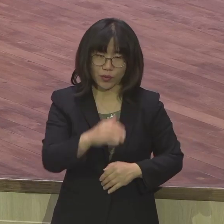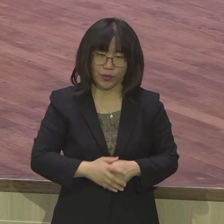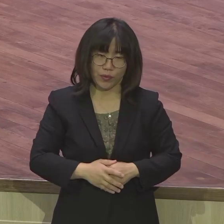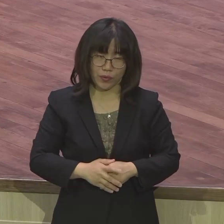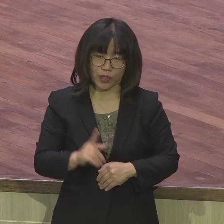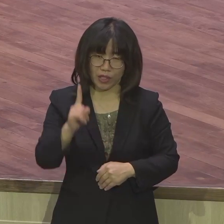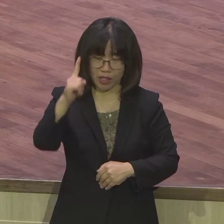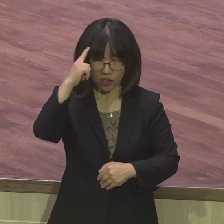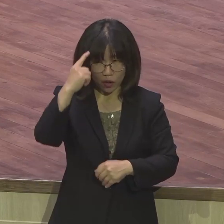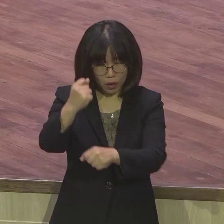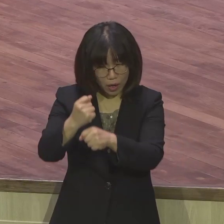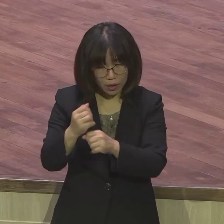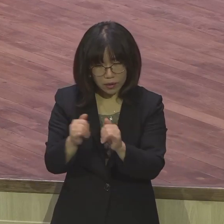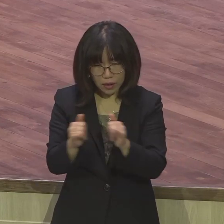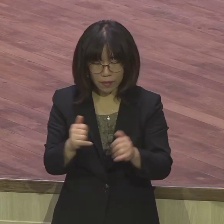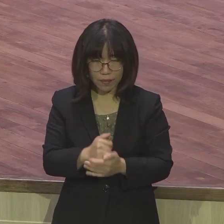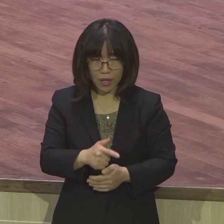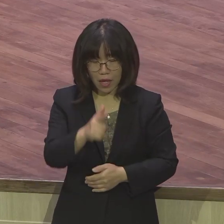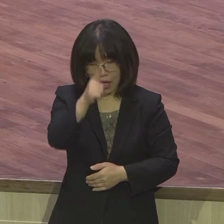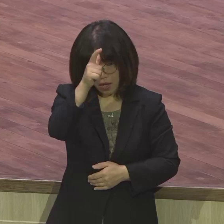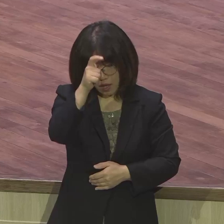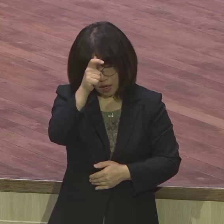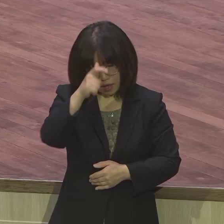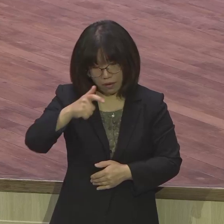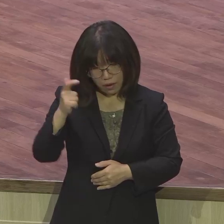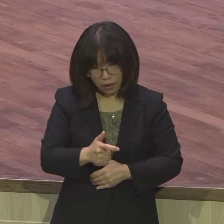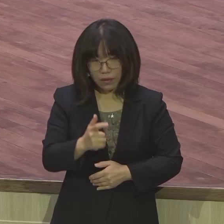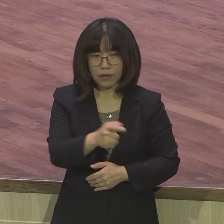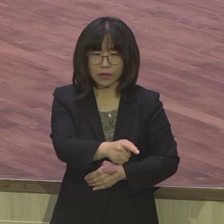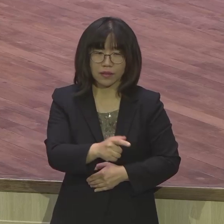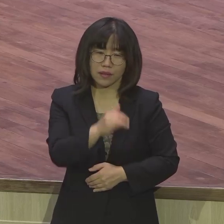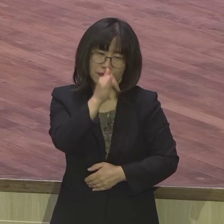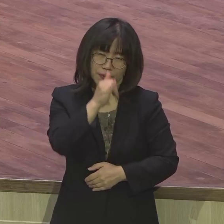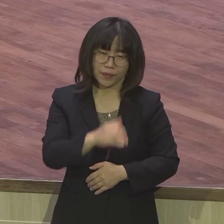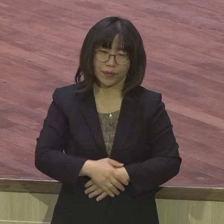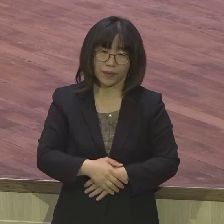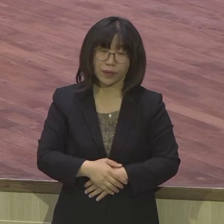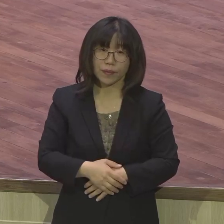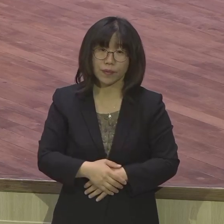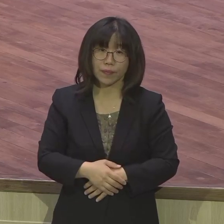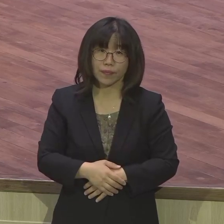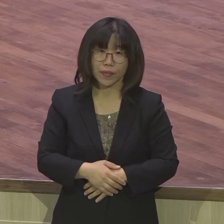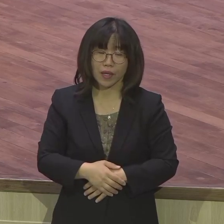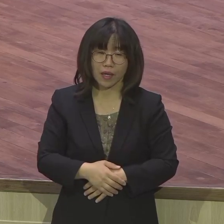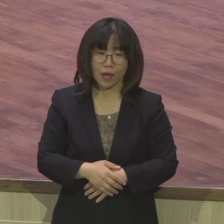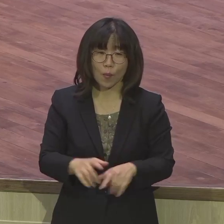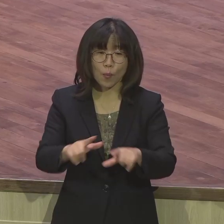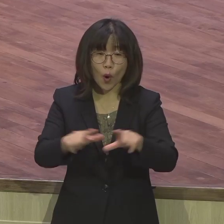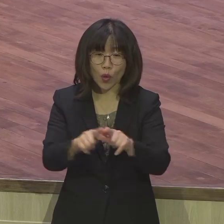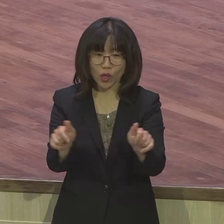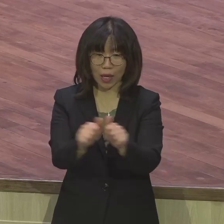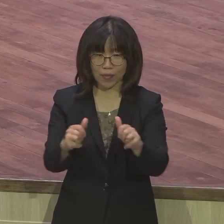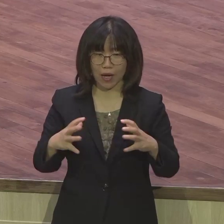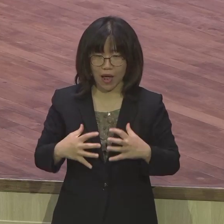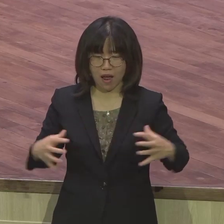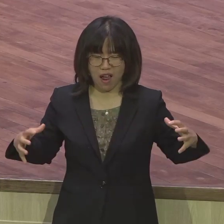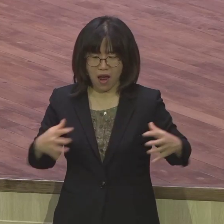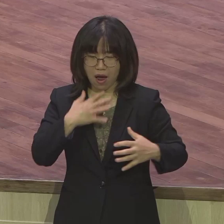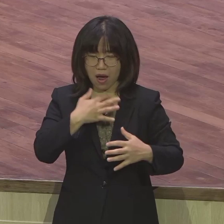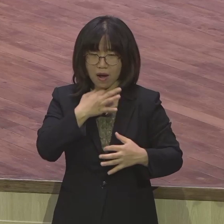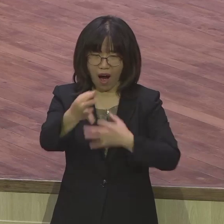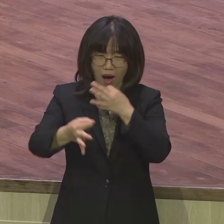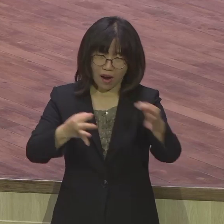사람이 있거든요. 그중에 제가 제일 좀 꺼려하는 사람이 뭐냐면 남 이렇게 남자가 서 뭐야?